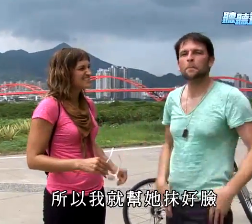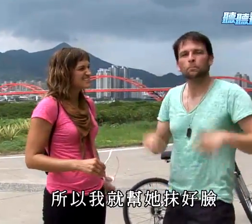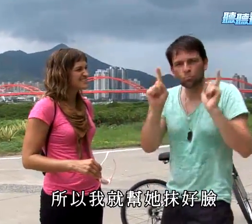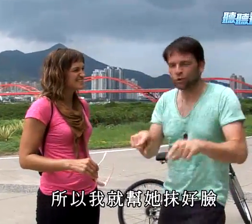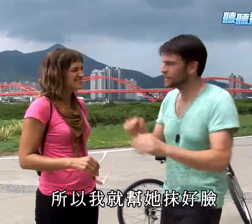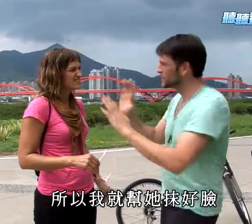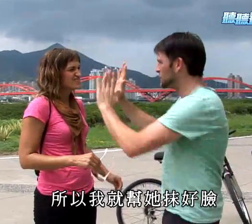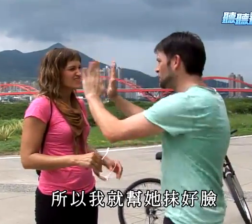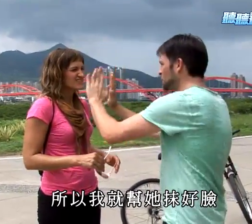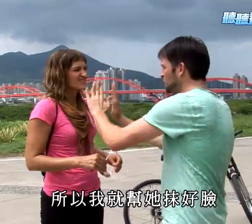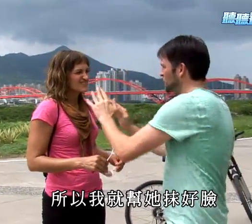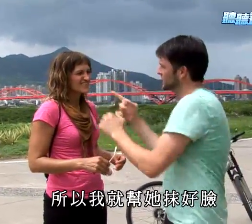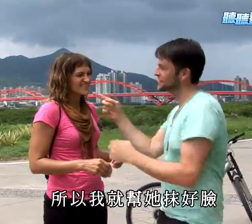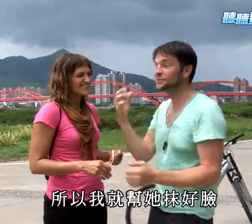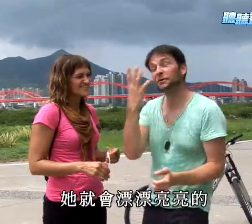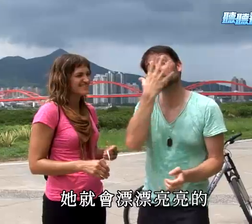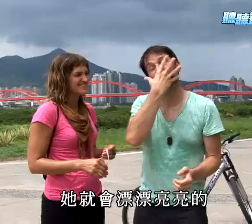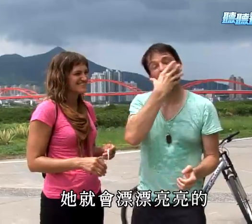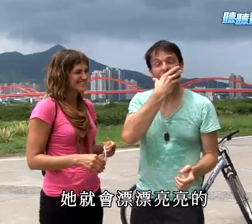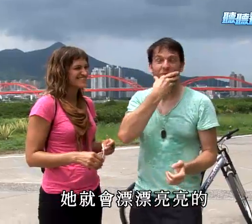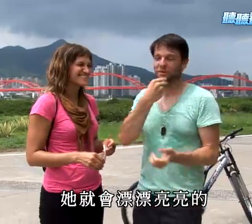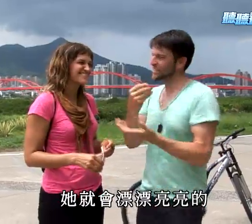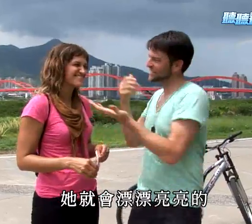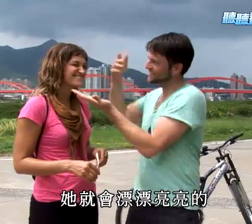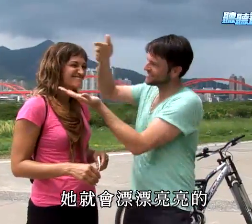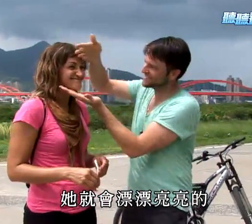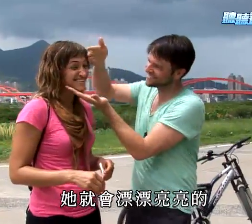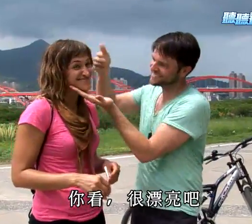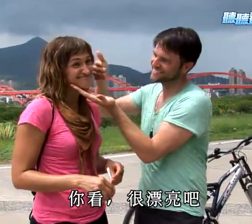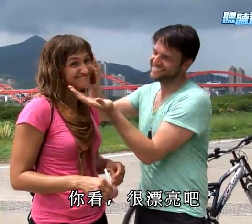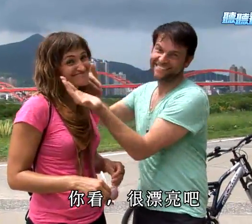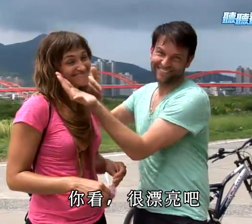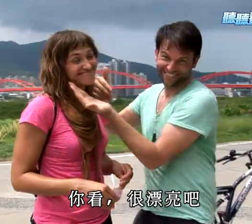抹好脸，他就会漂漂亮亮的，你看，漂亮吧？